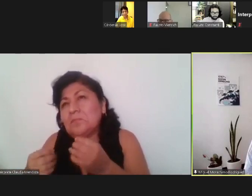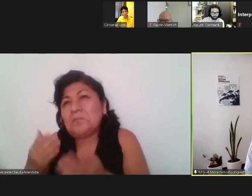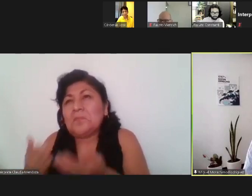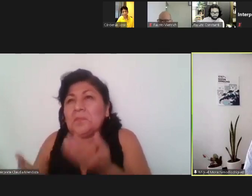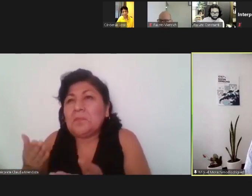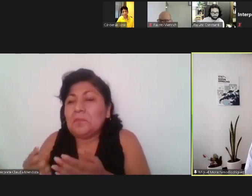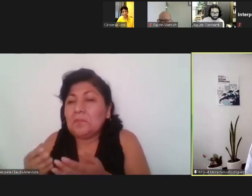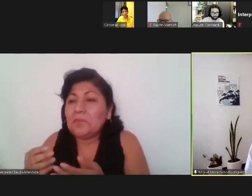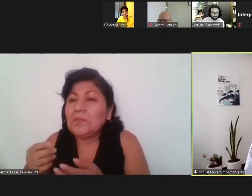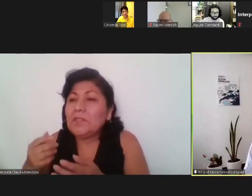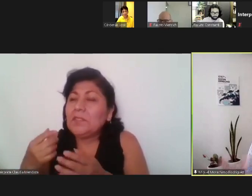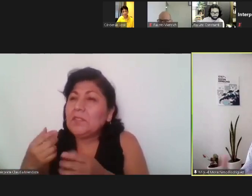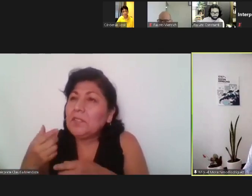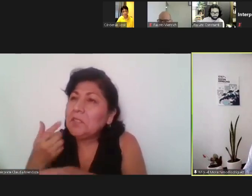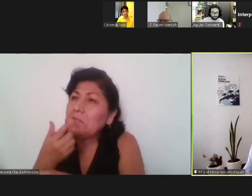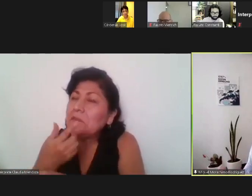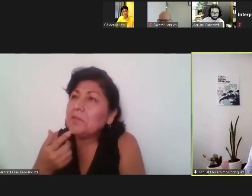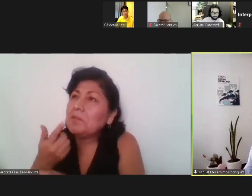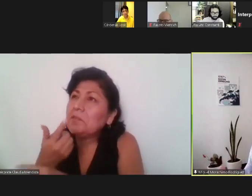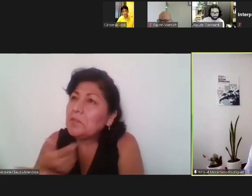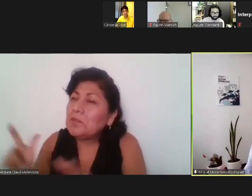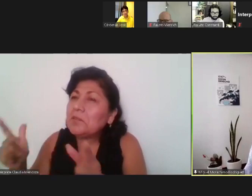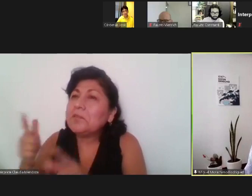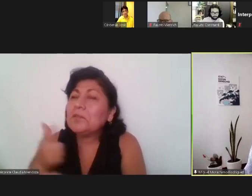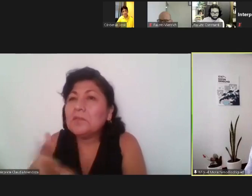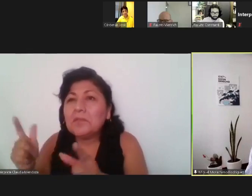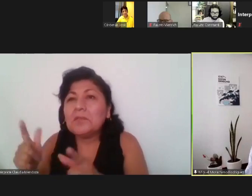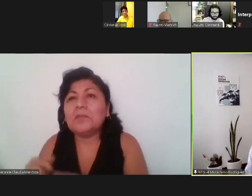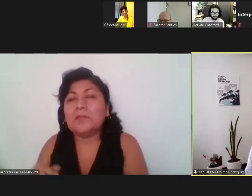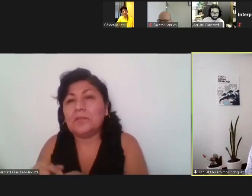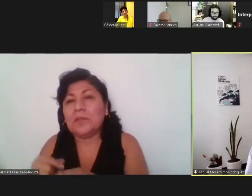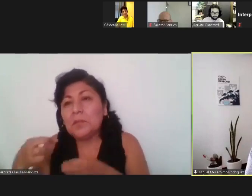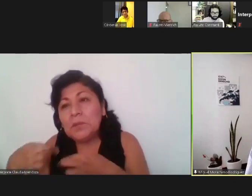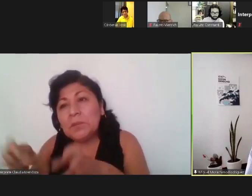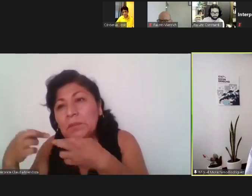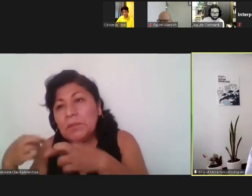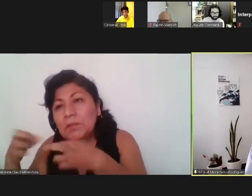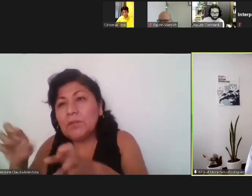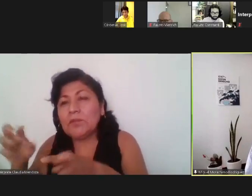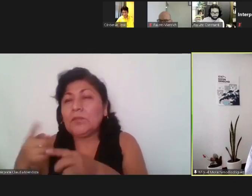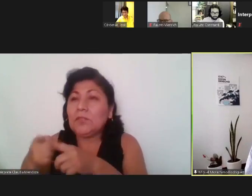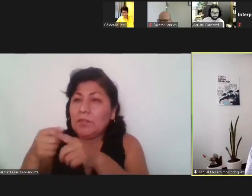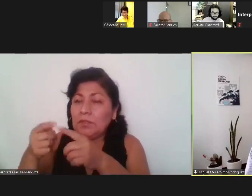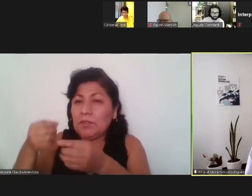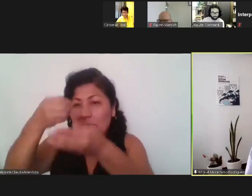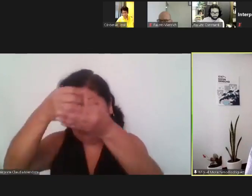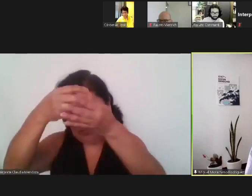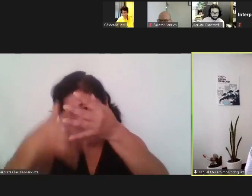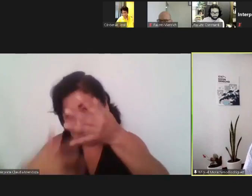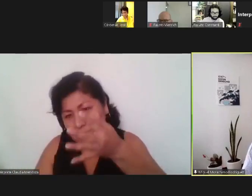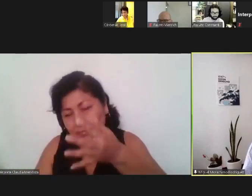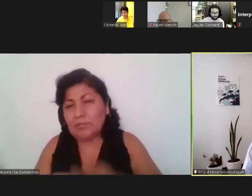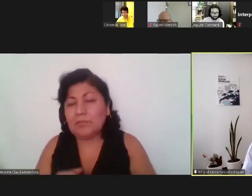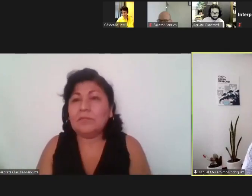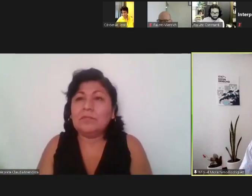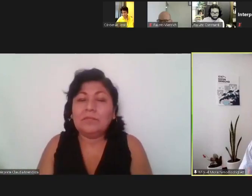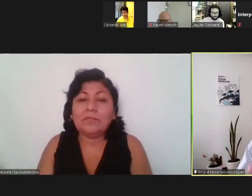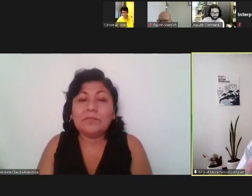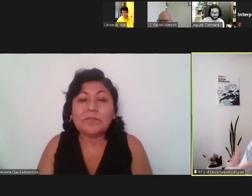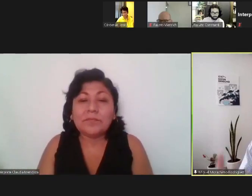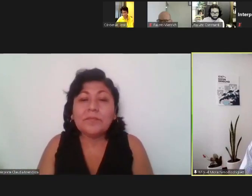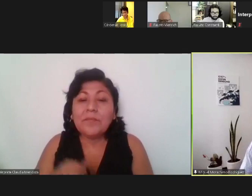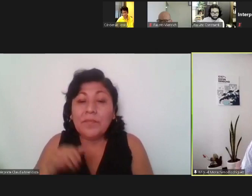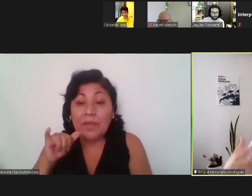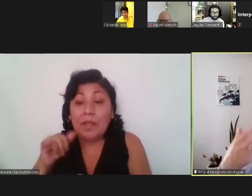propias licencias. Crearon licencias especiales para las obras protegidas por derechos de autor, el texto,